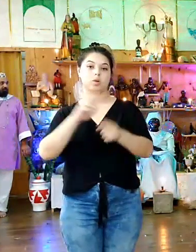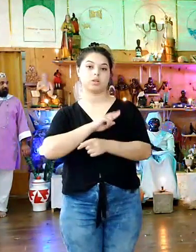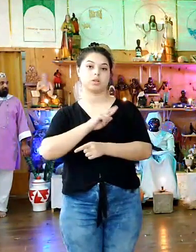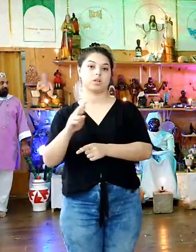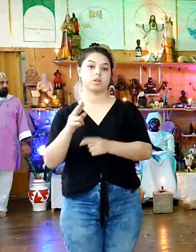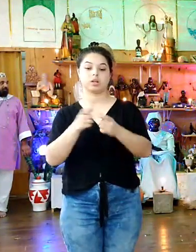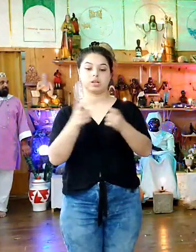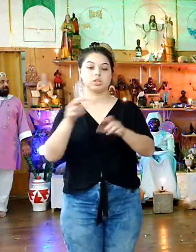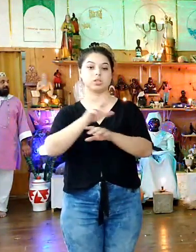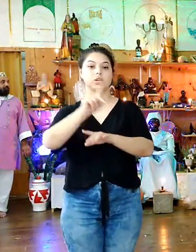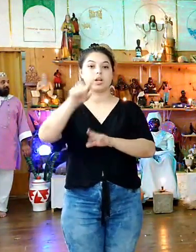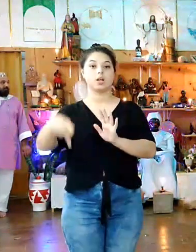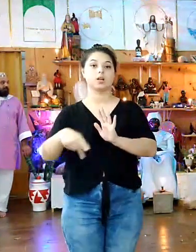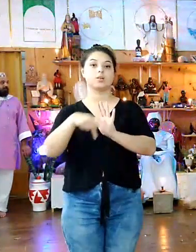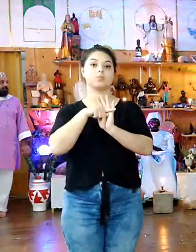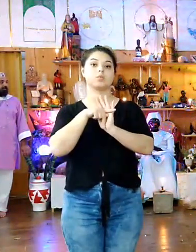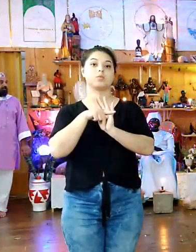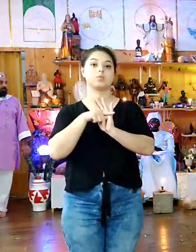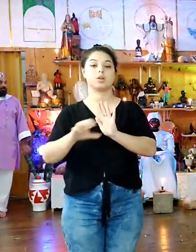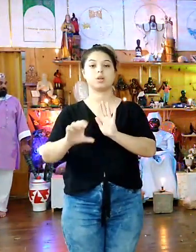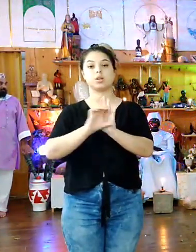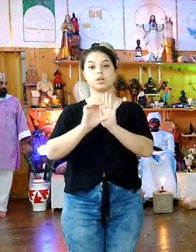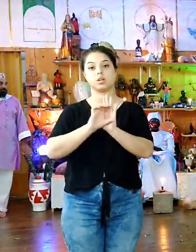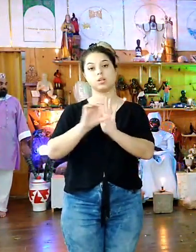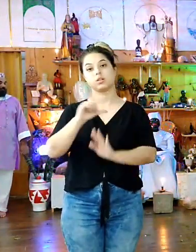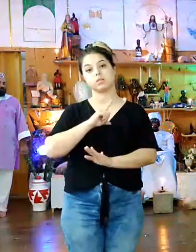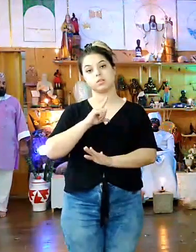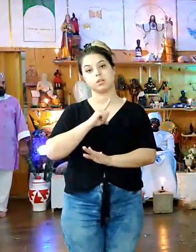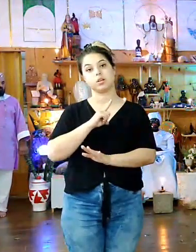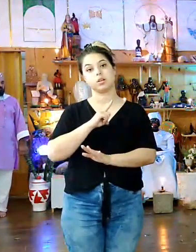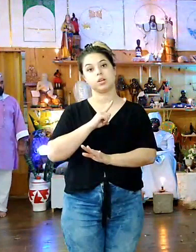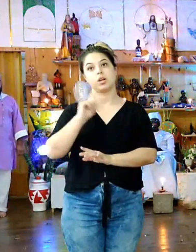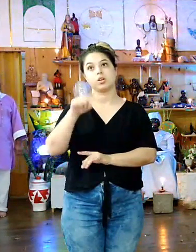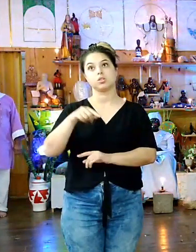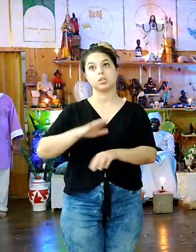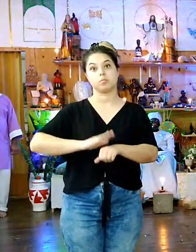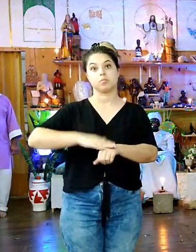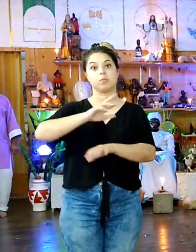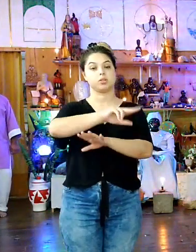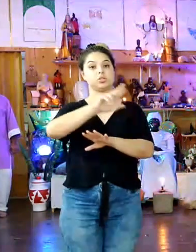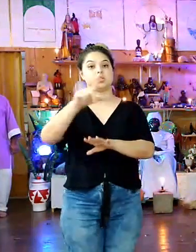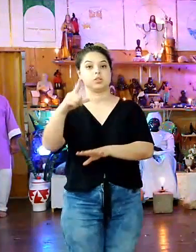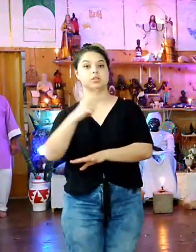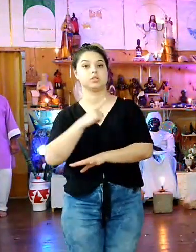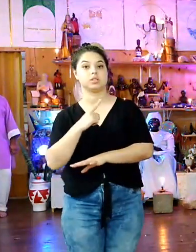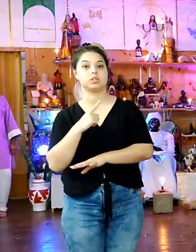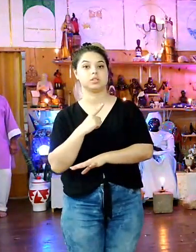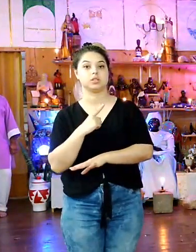grande diversidade que é a própria religião católica, talvez a mais diversa, né?